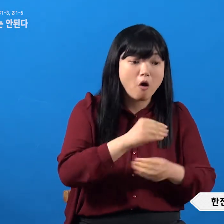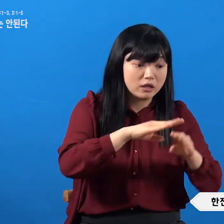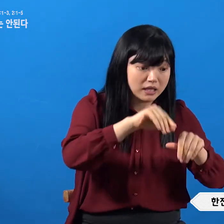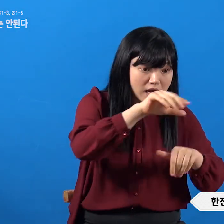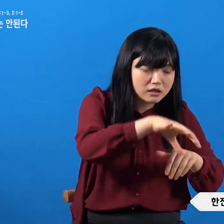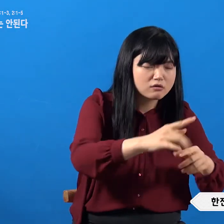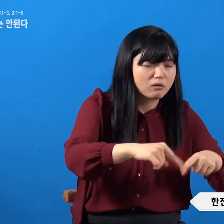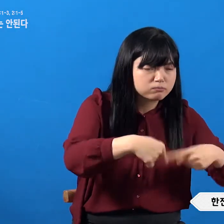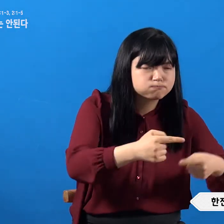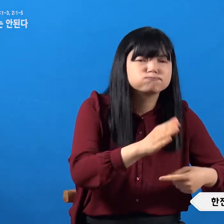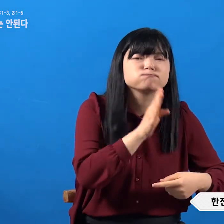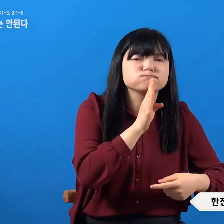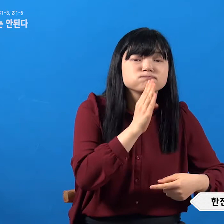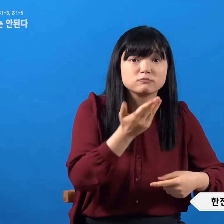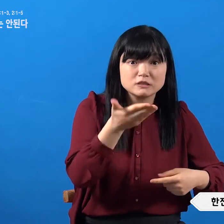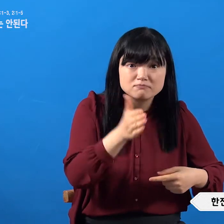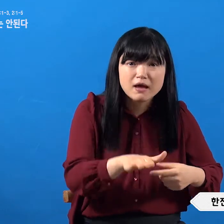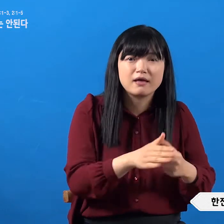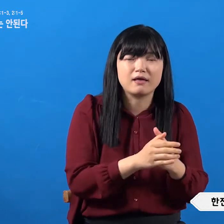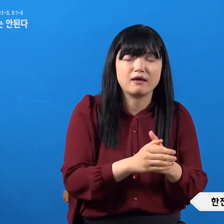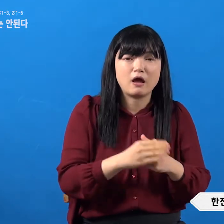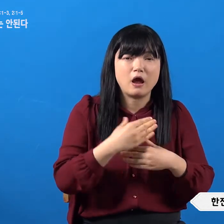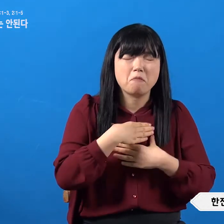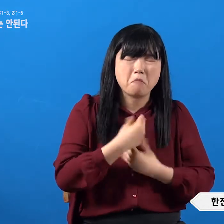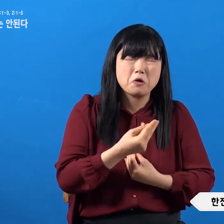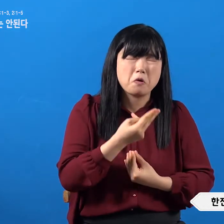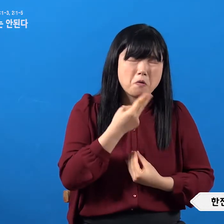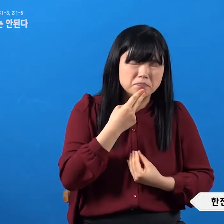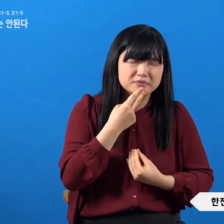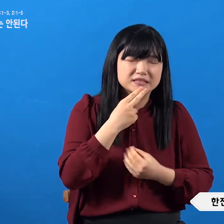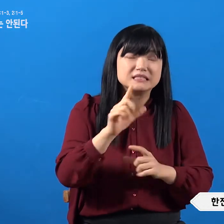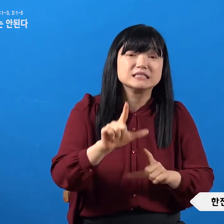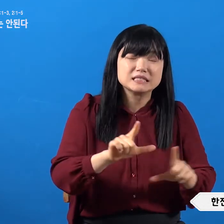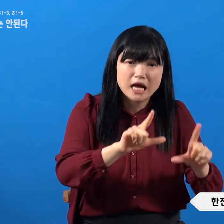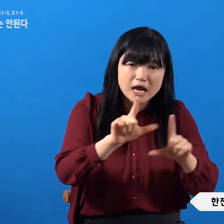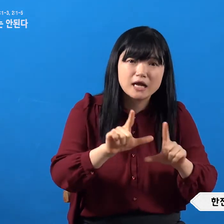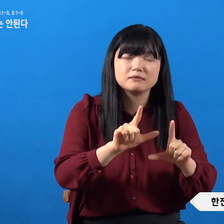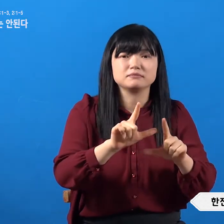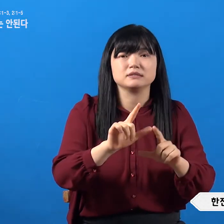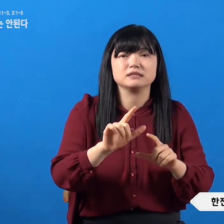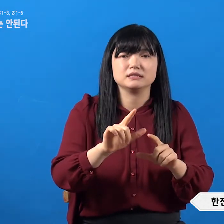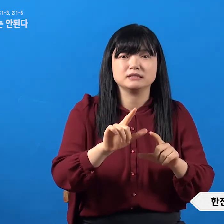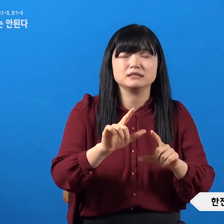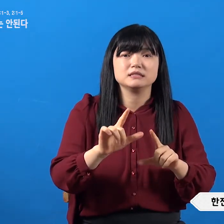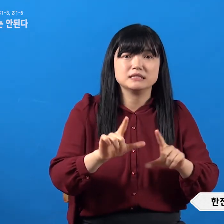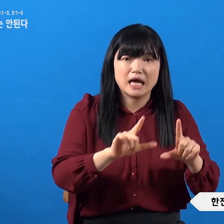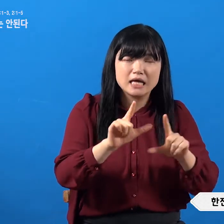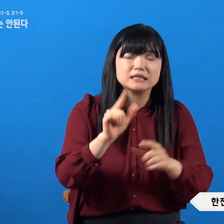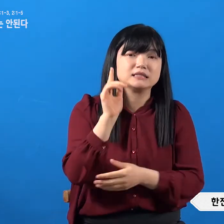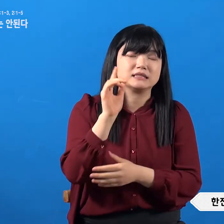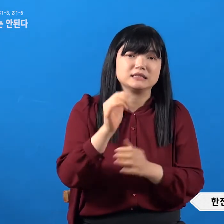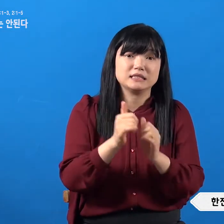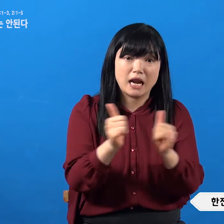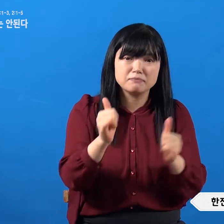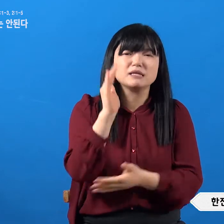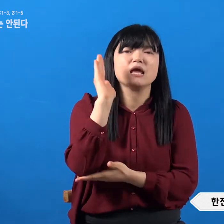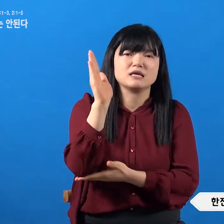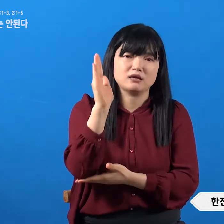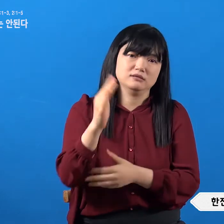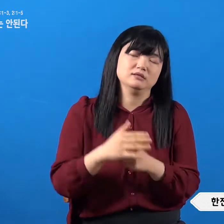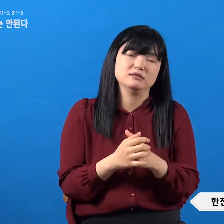평안의 땅에 들어가기는 했지만은 평안이 없는 삶을 사는 사람들의 이야기, 그런